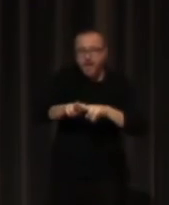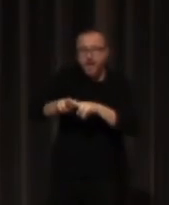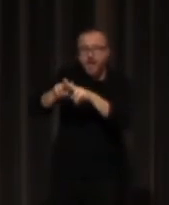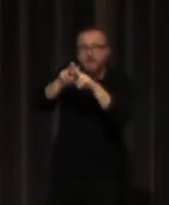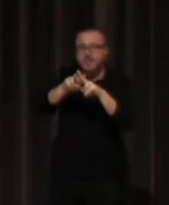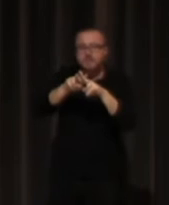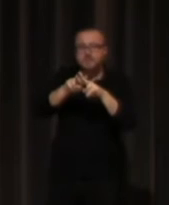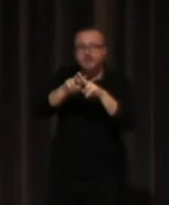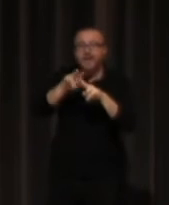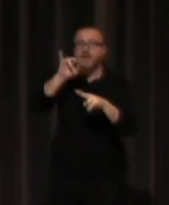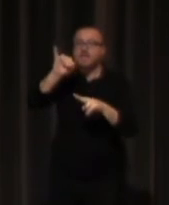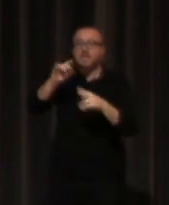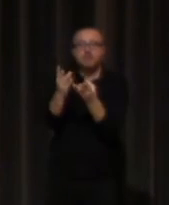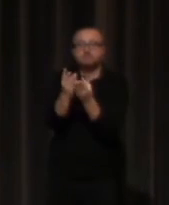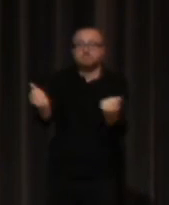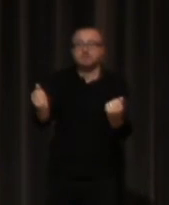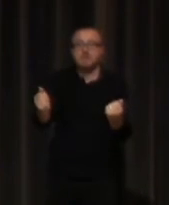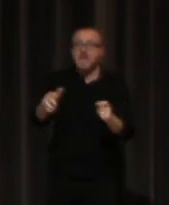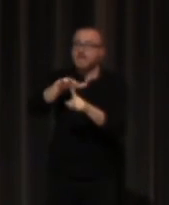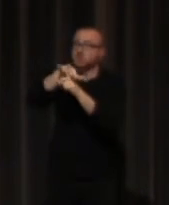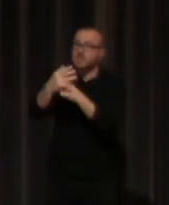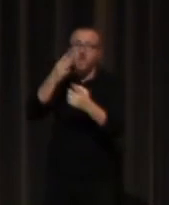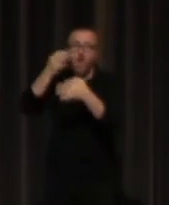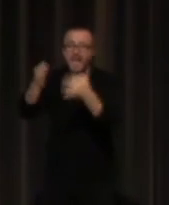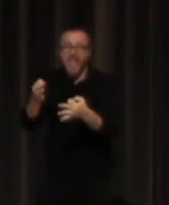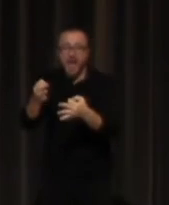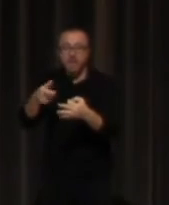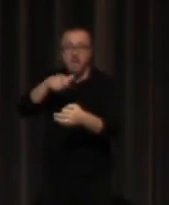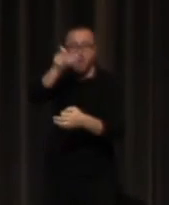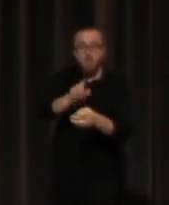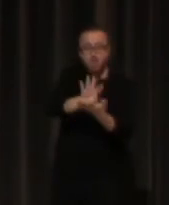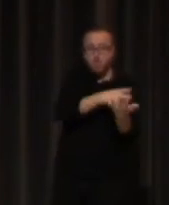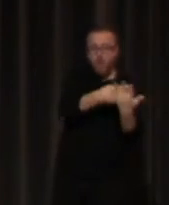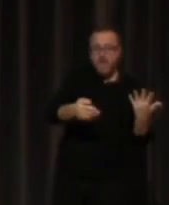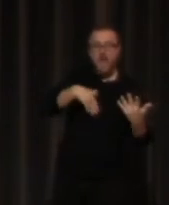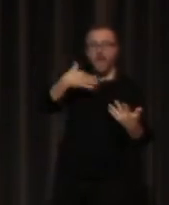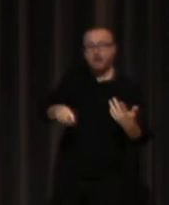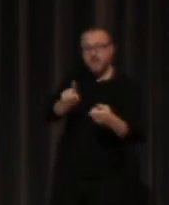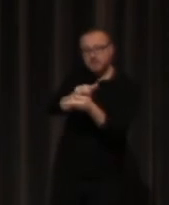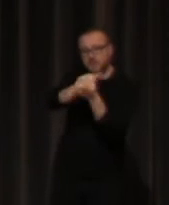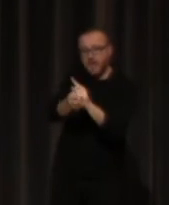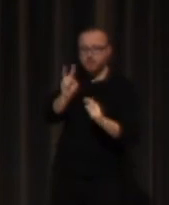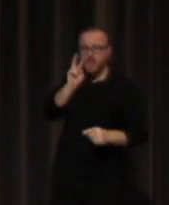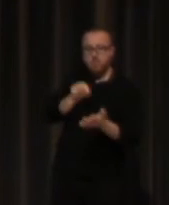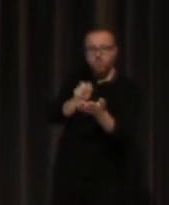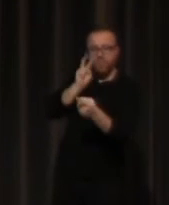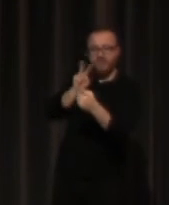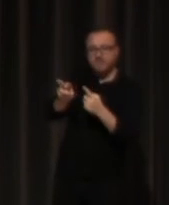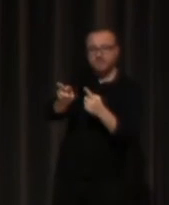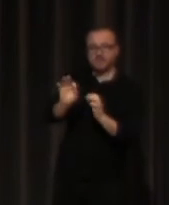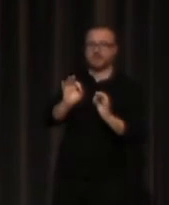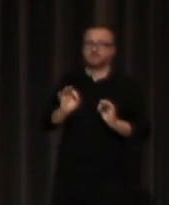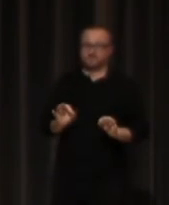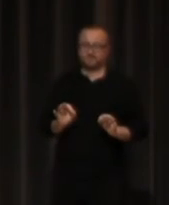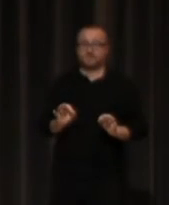qualsevol veritat. És a dir, que la poesia és aquell espai en el qual realment tot és i ha de ser possible.